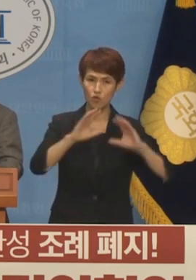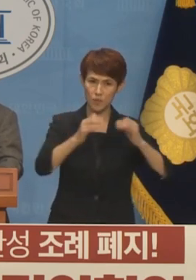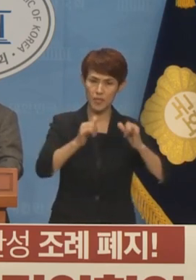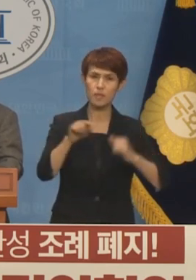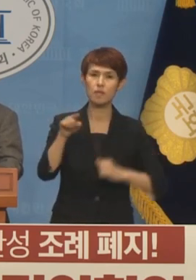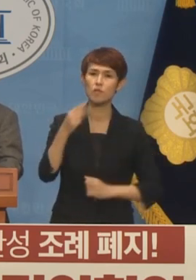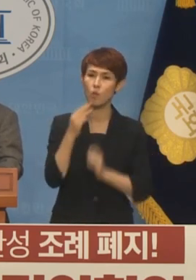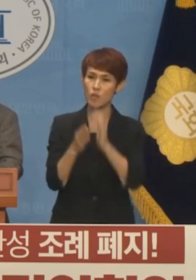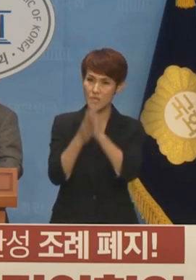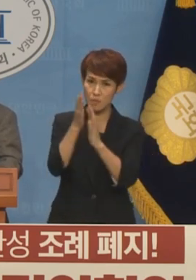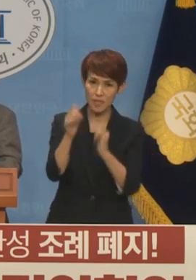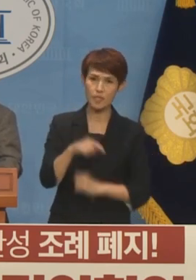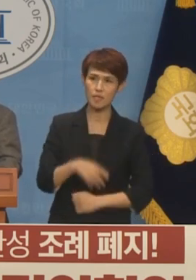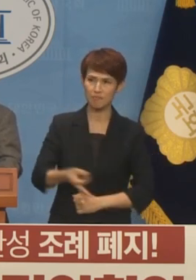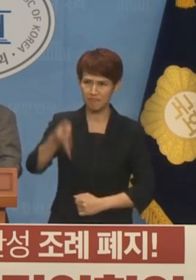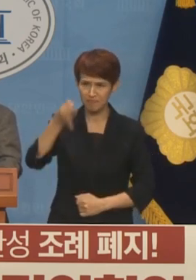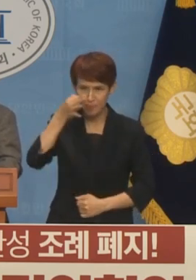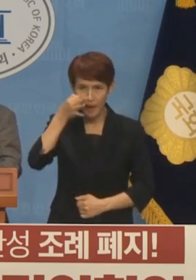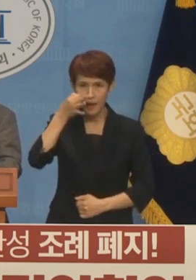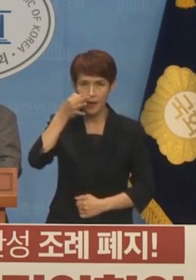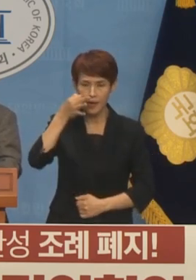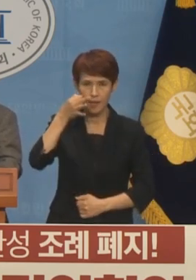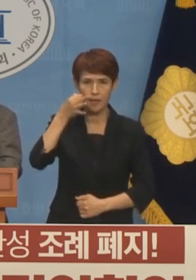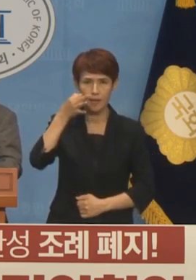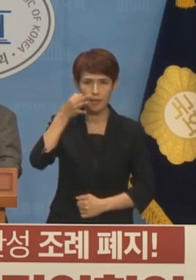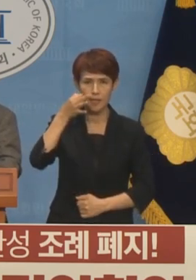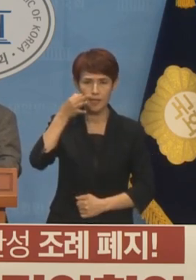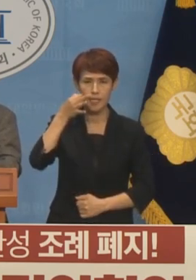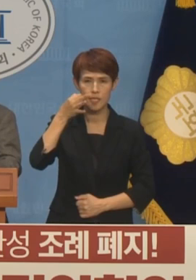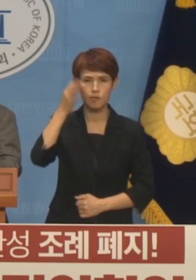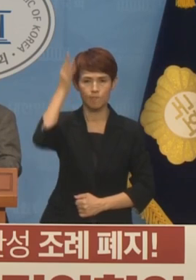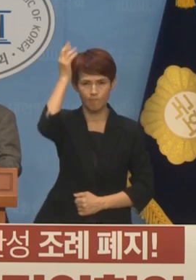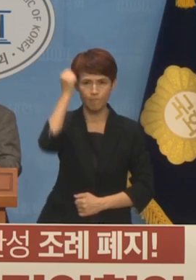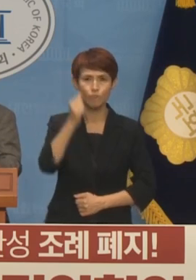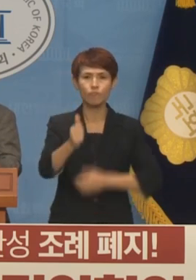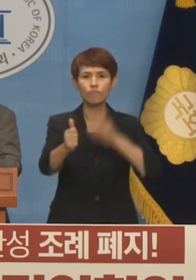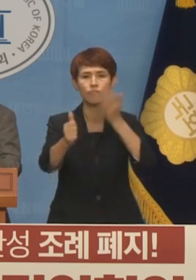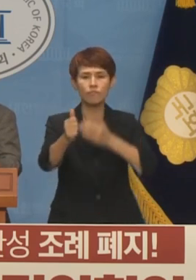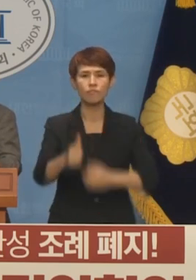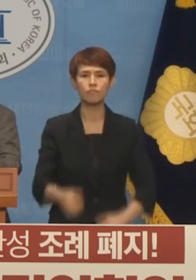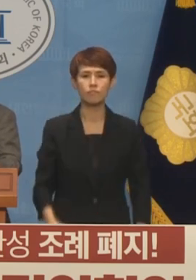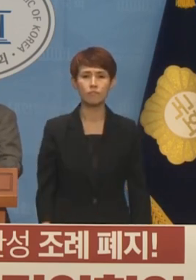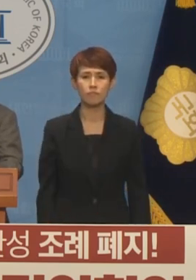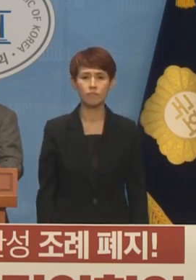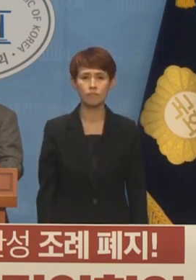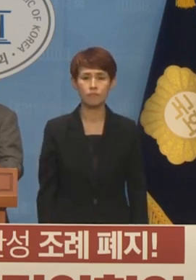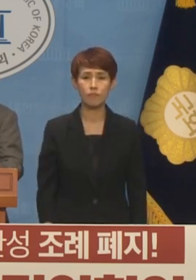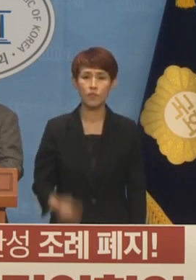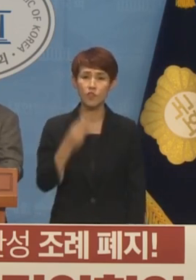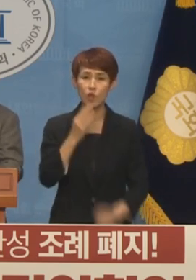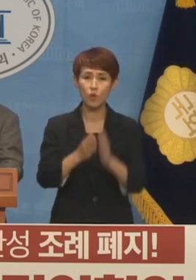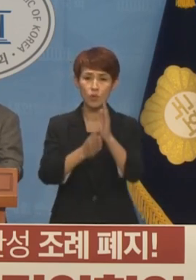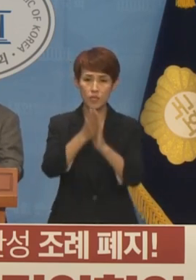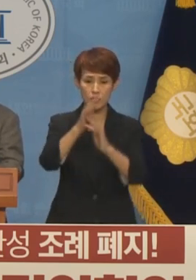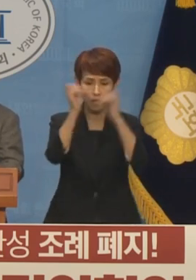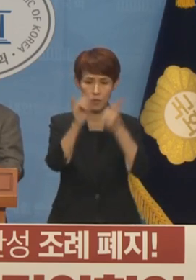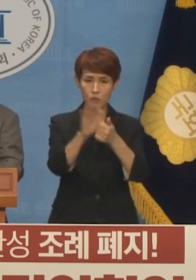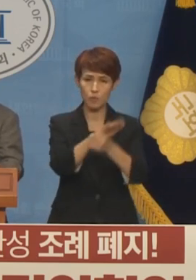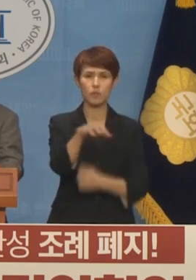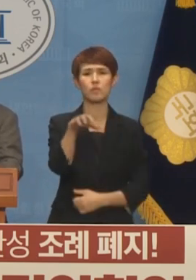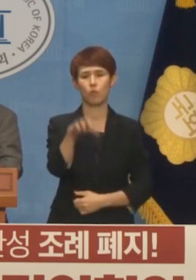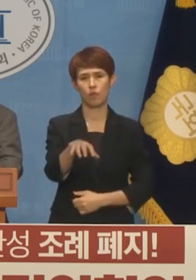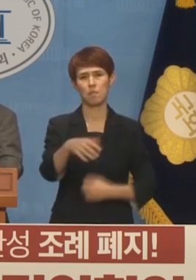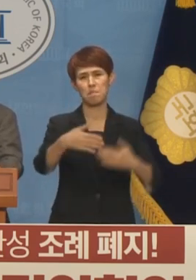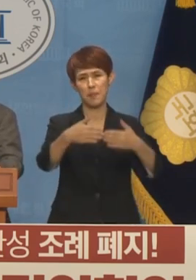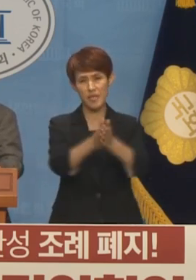서울 시민들이 지켜보고 있다는 점 똑똑히 기억하시기 바랍니다. 더불어서 서울시 사회서비스원